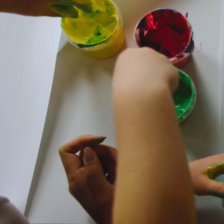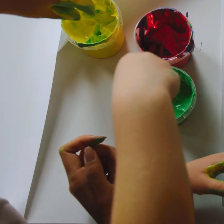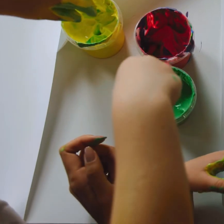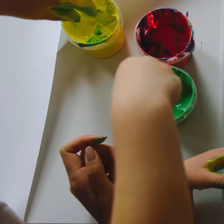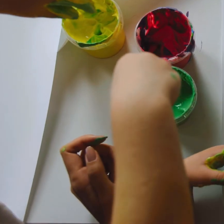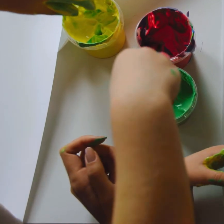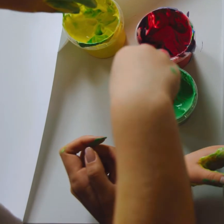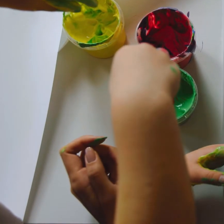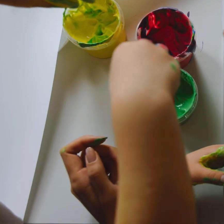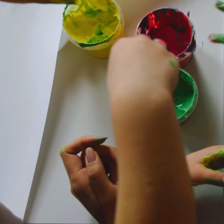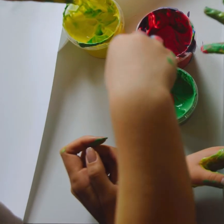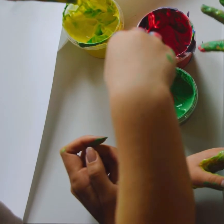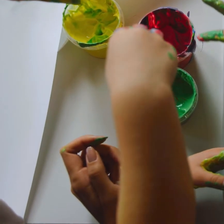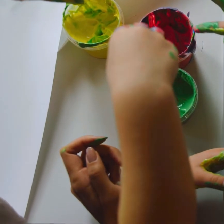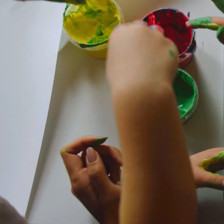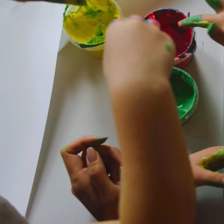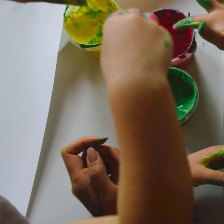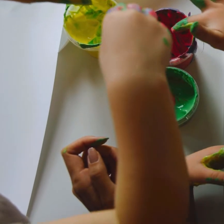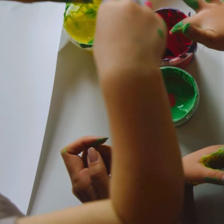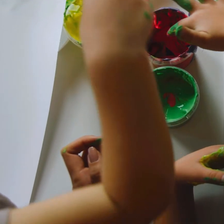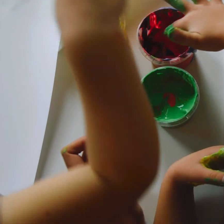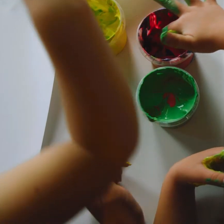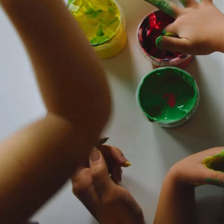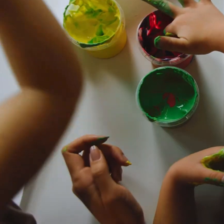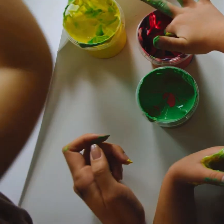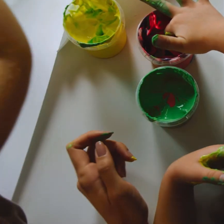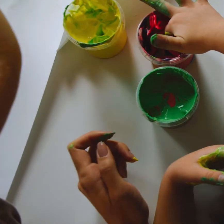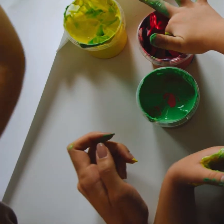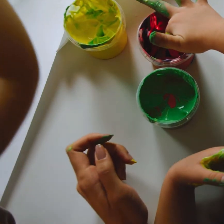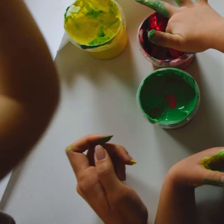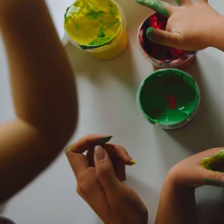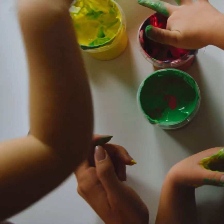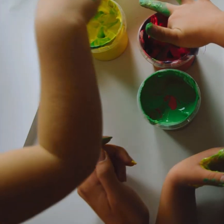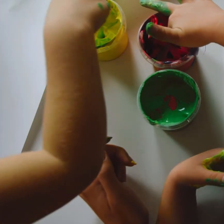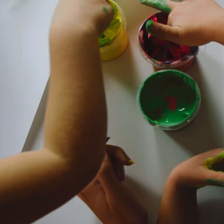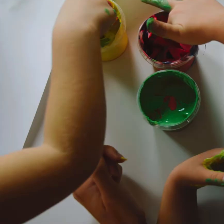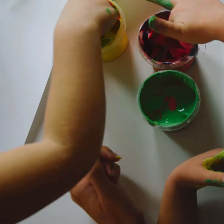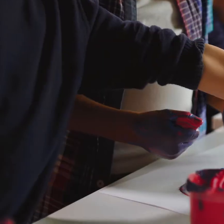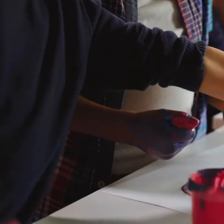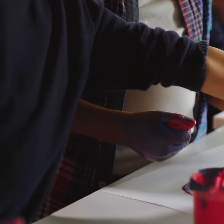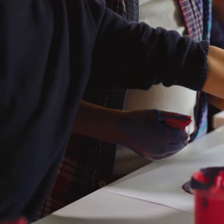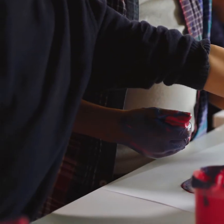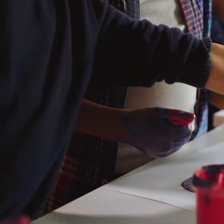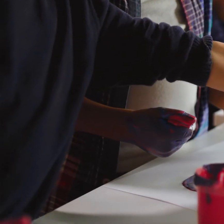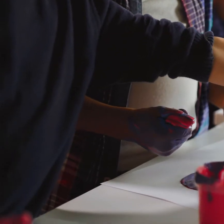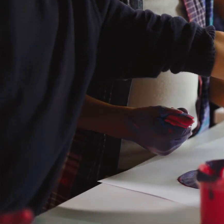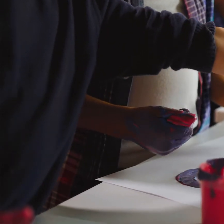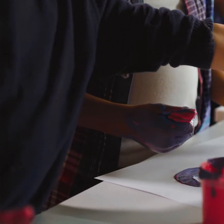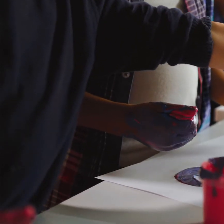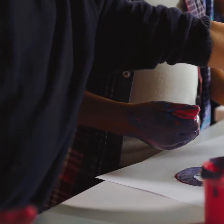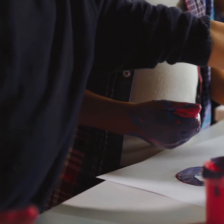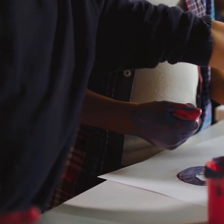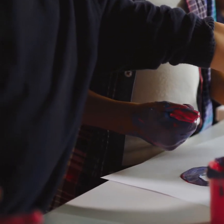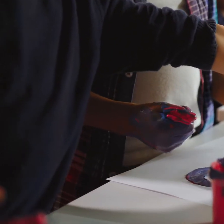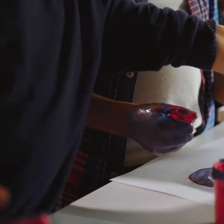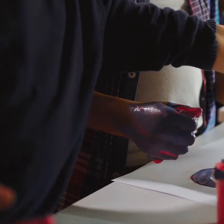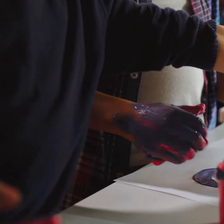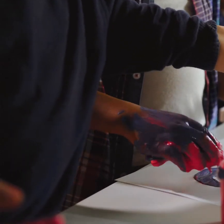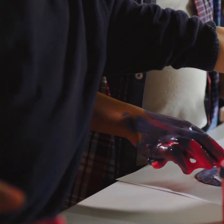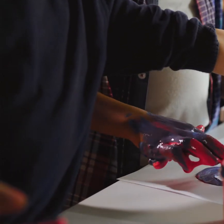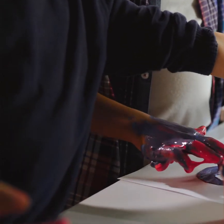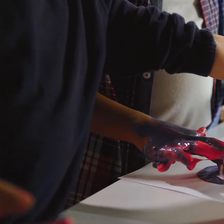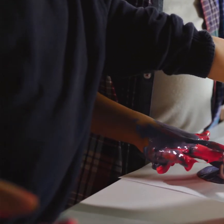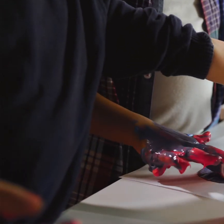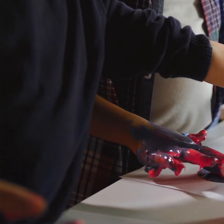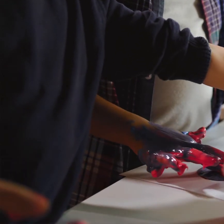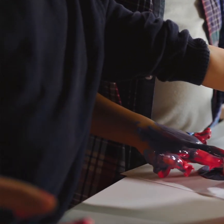saber que hay un gobierno, en este caso Tlalpan, que va a ver por ellos, por sus madres,